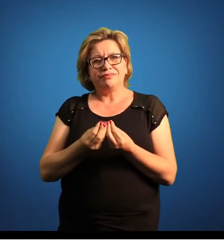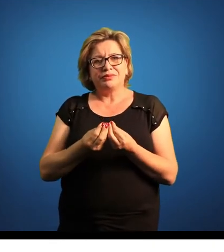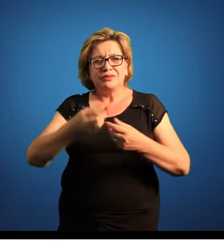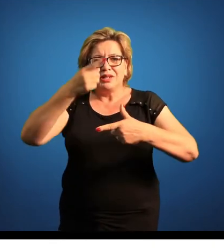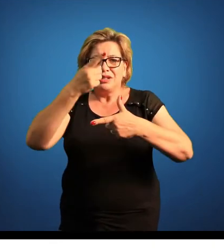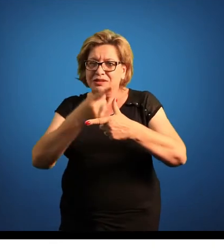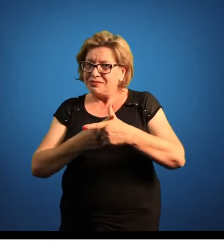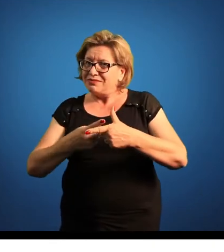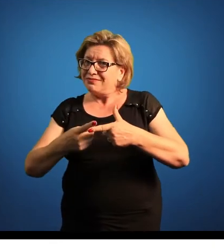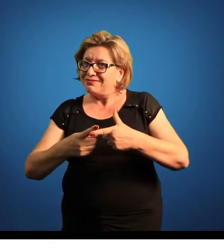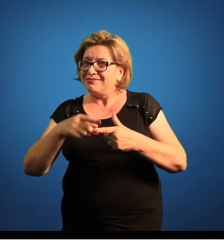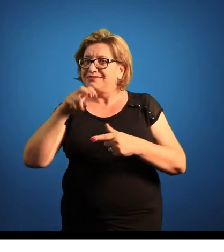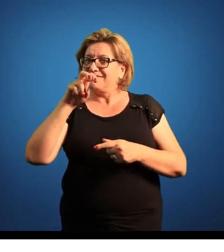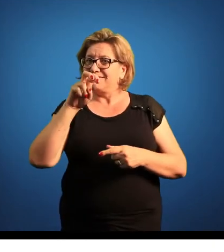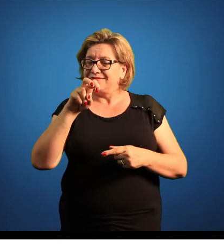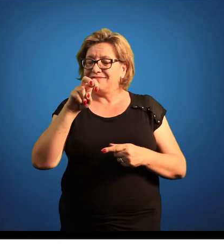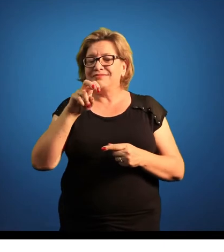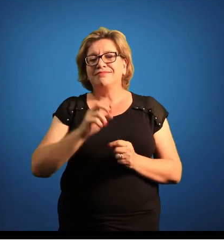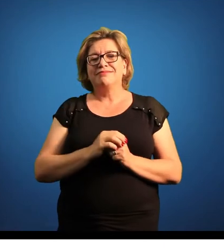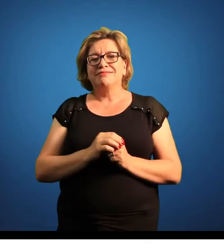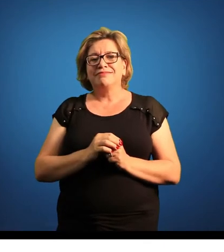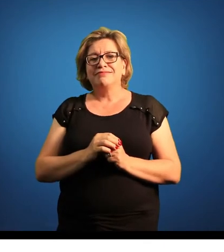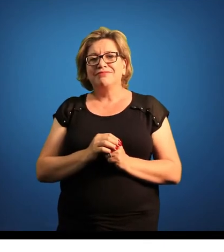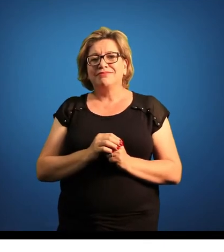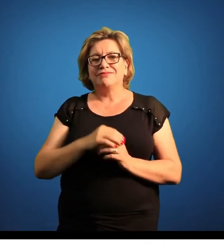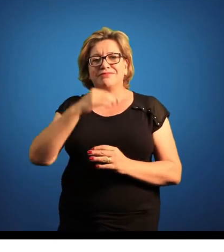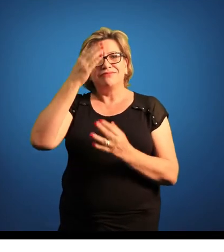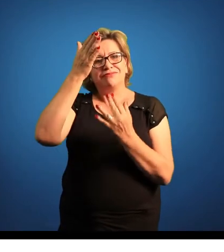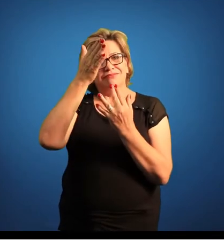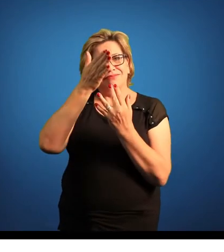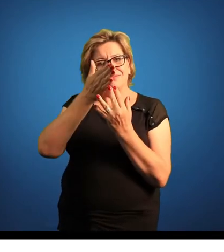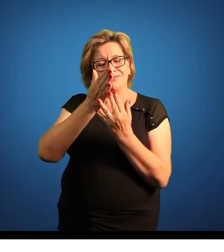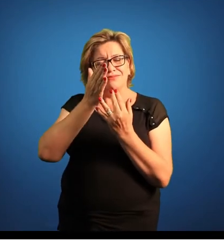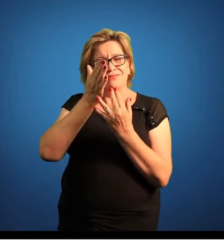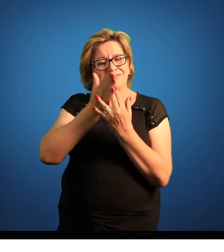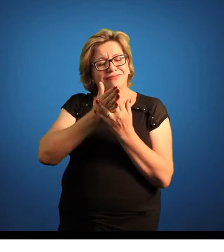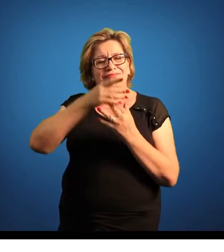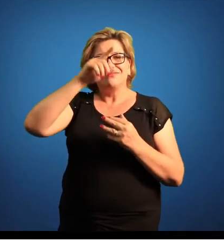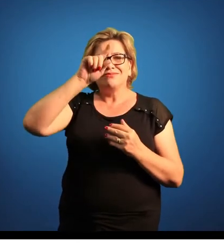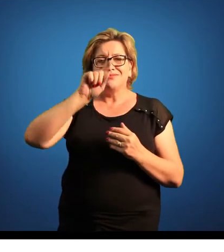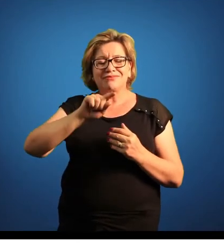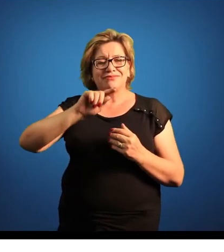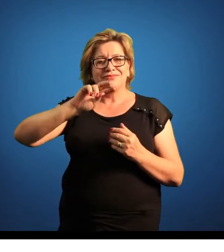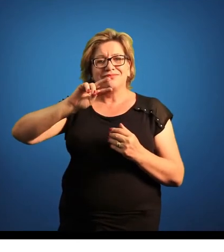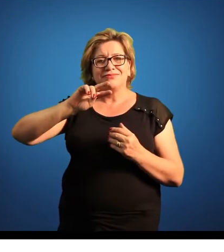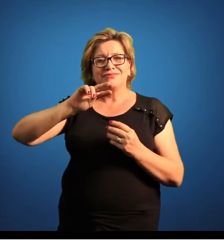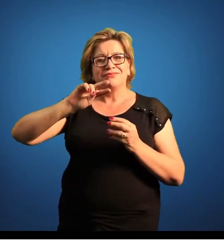E agora dividir isso por 5, aonde eu vou ter como resultado